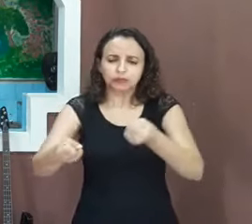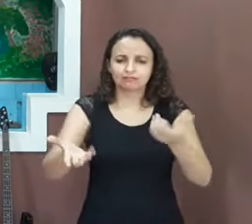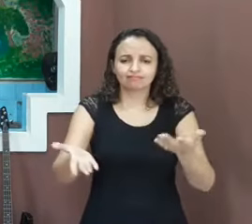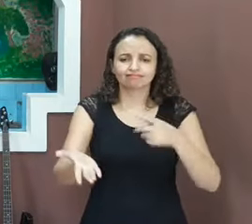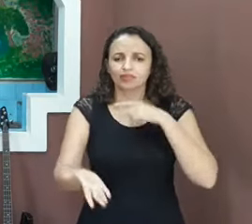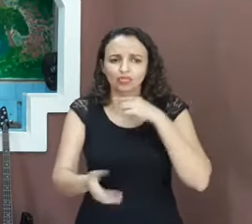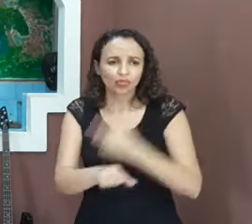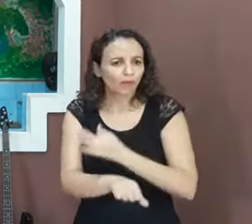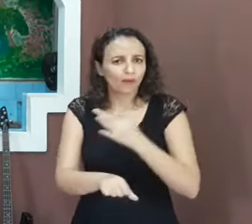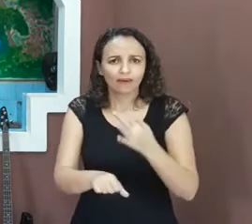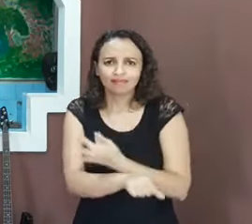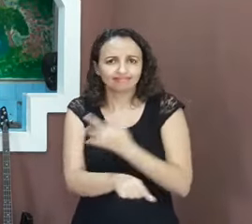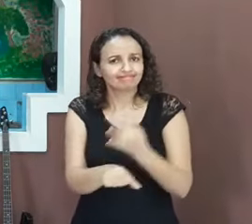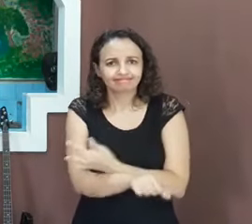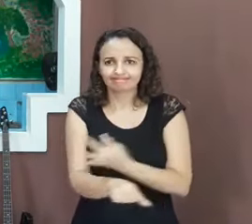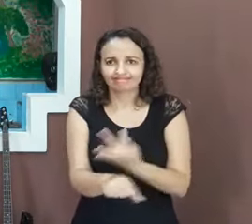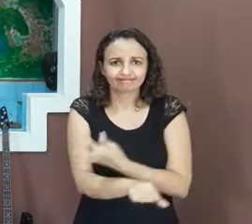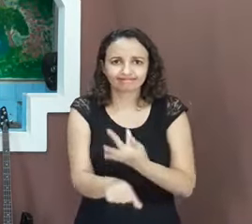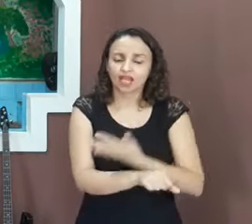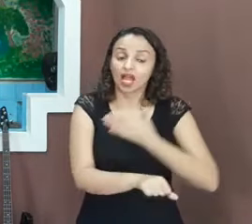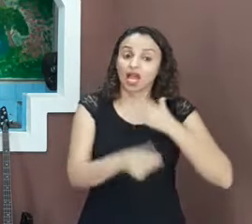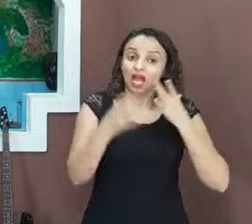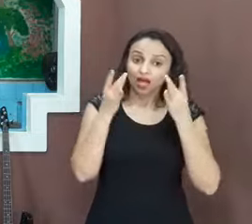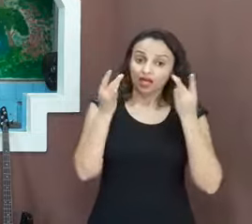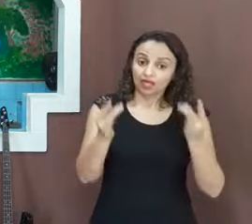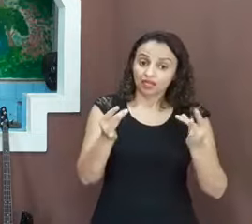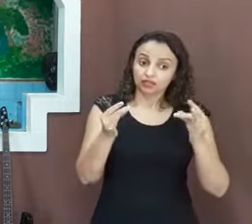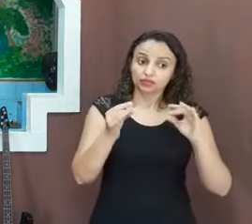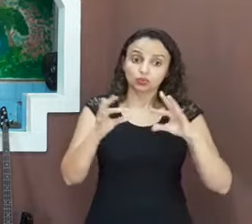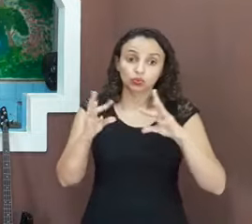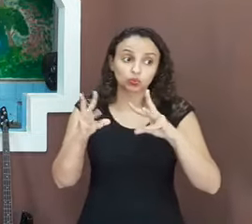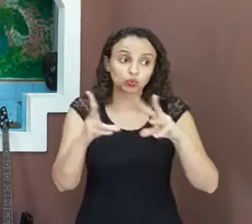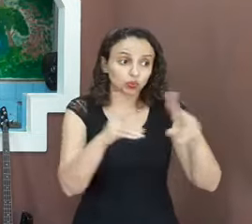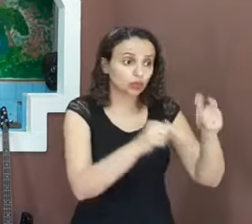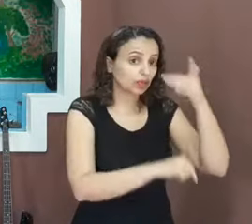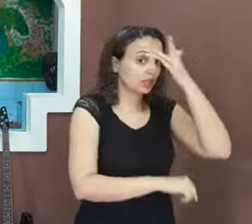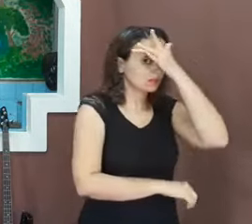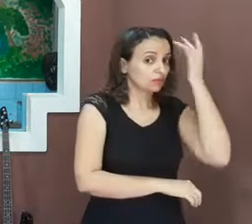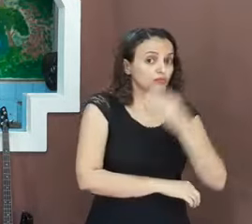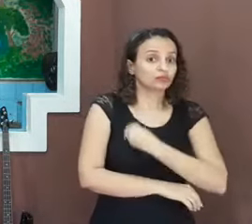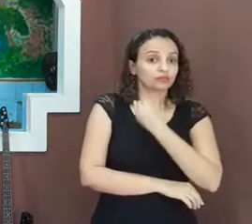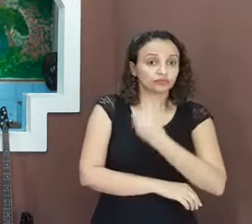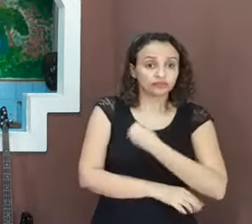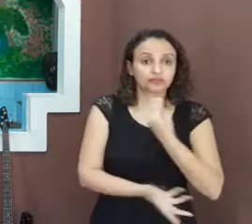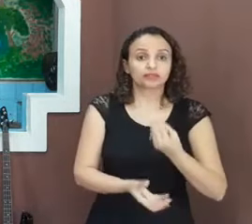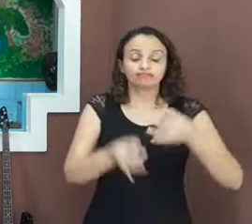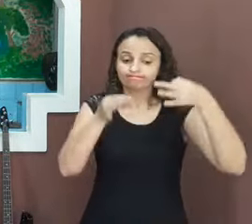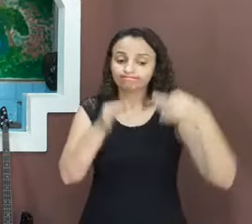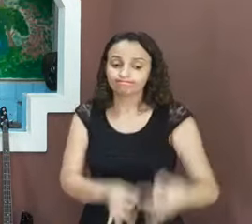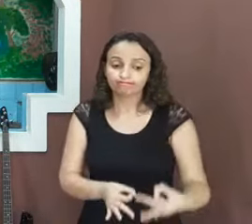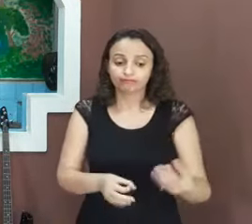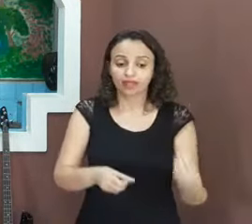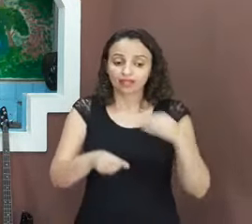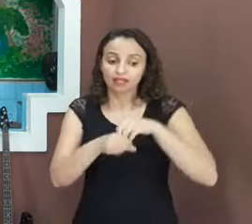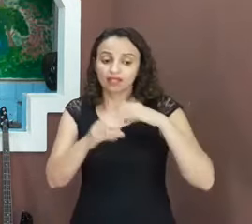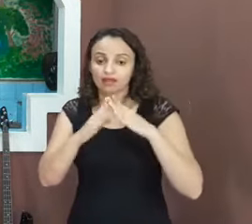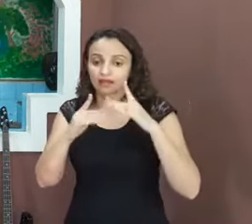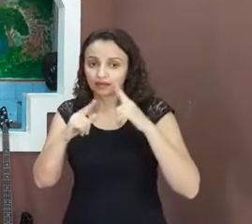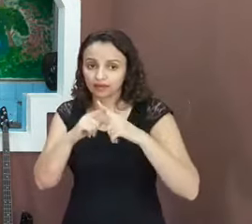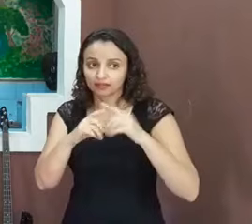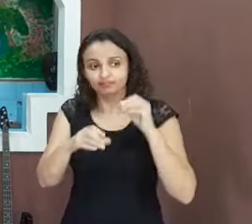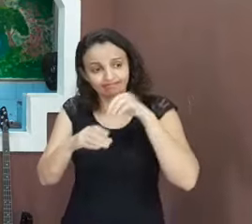Tranquilamente. Ouça o que a palavra diz aqui. Todo cristão deve ter vida exemplar dentro e fora da igreja. Não deve ser motivo